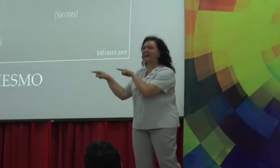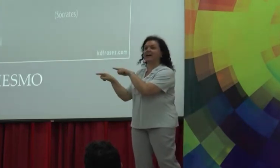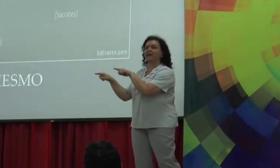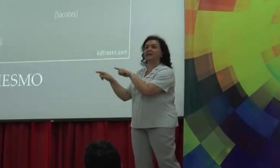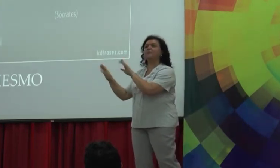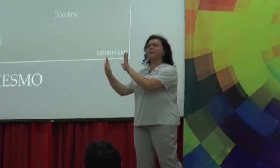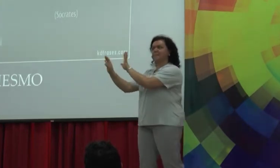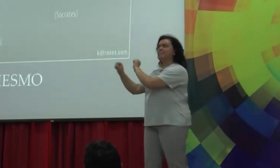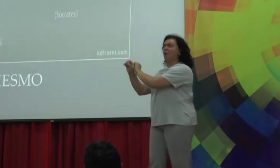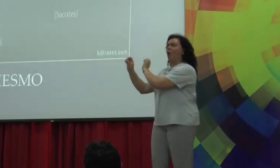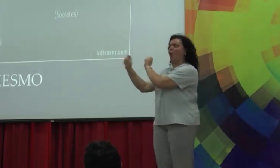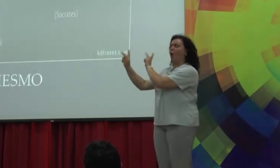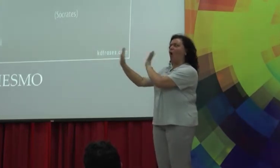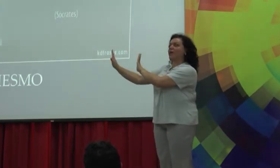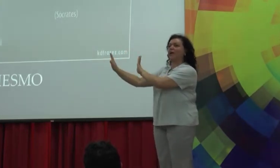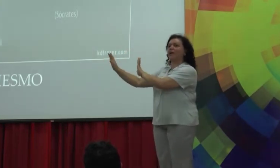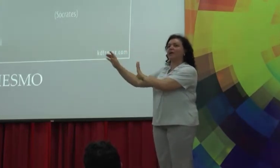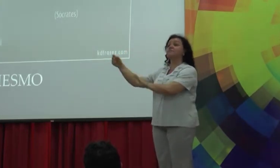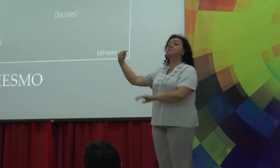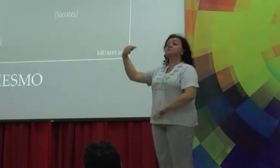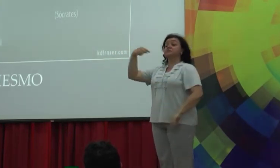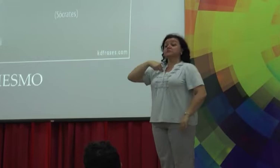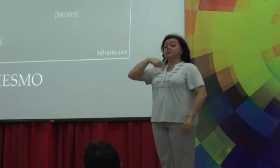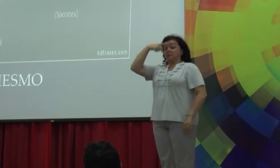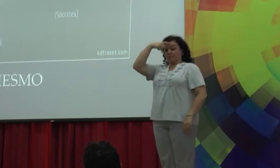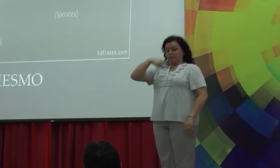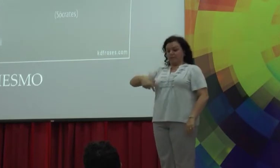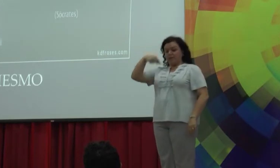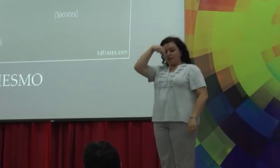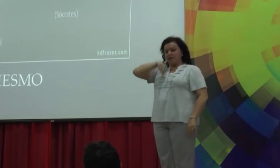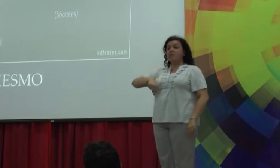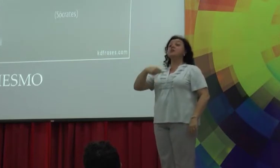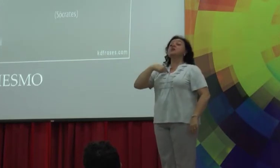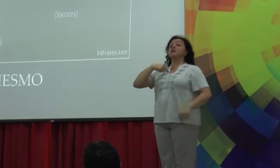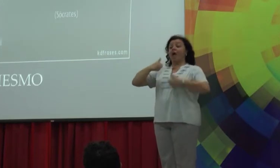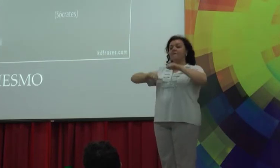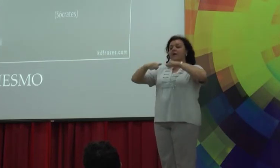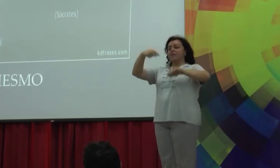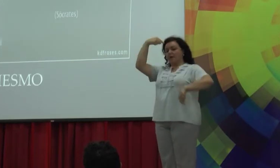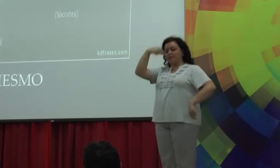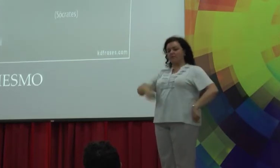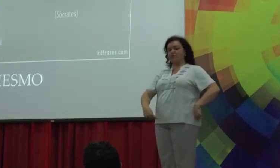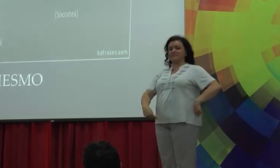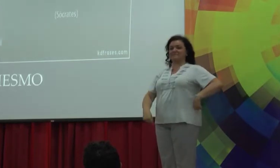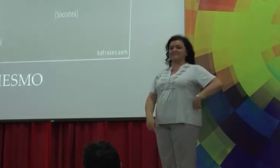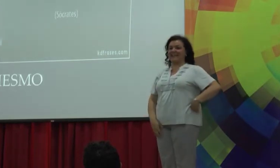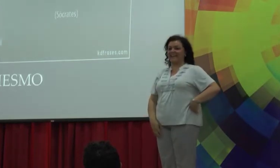Olha, você está cheio de defeitos. Ok, mas e eu?